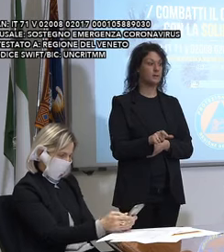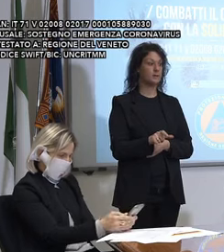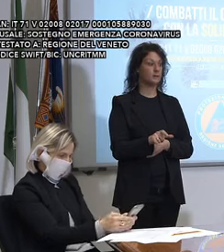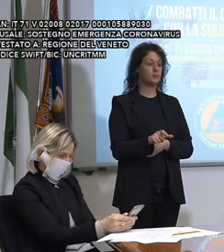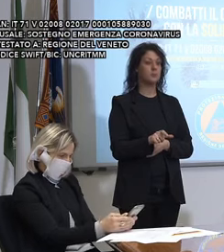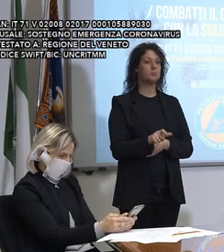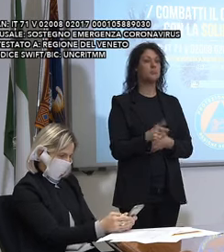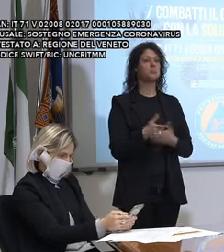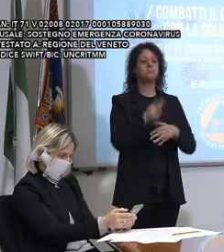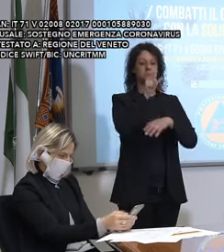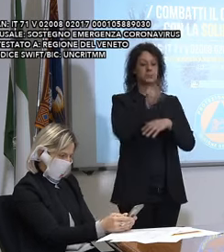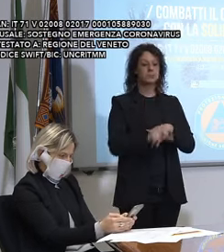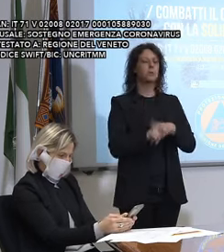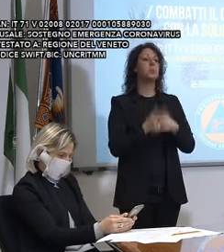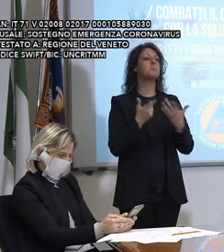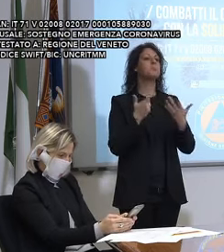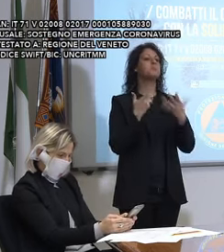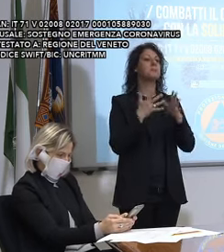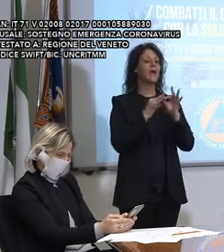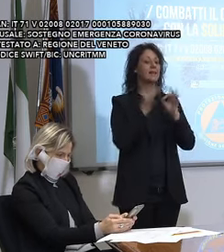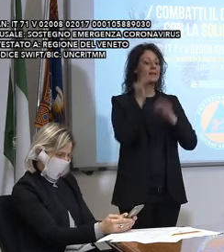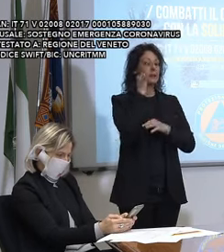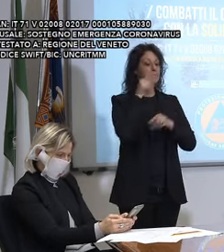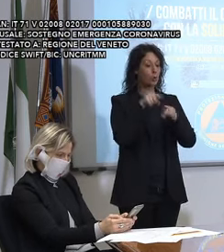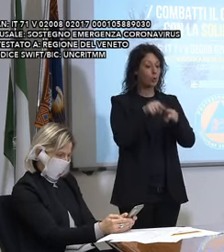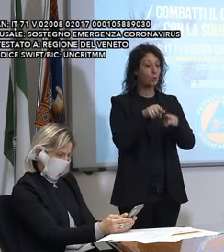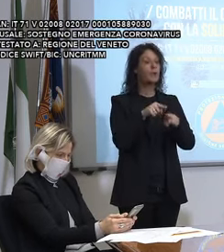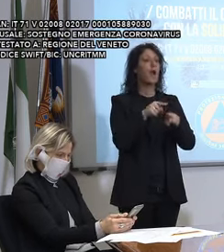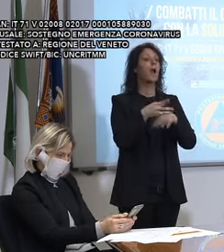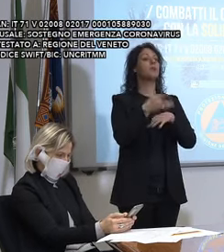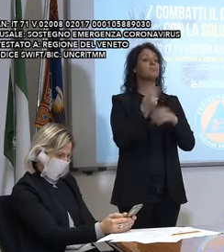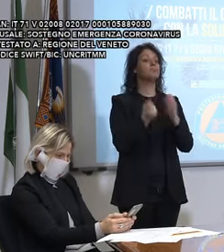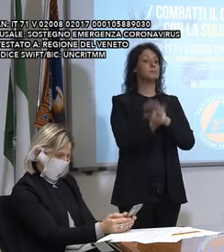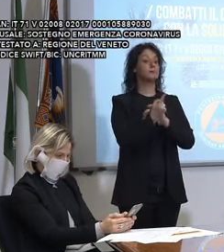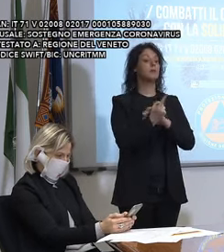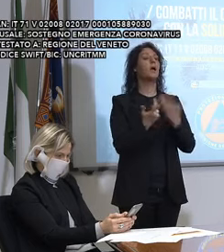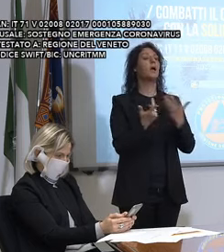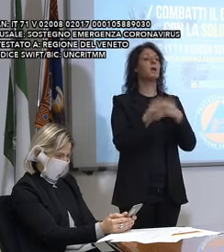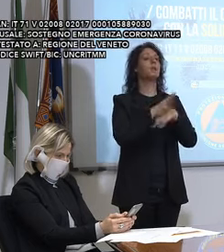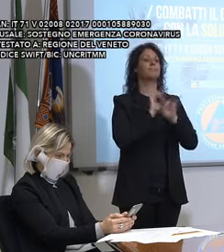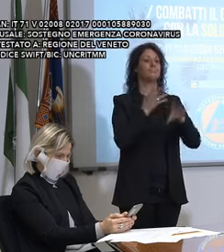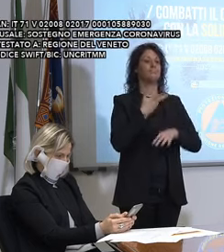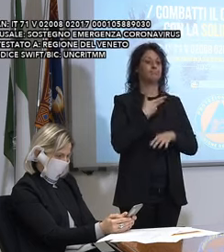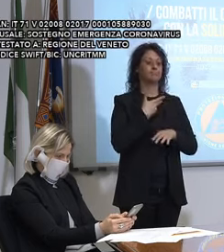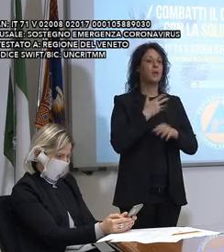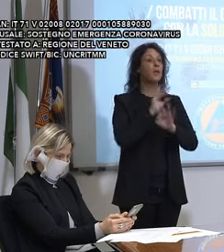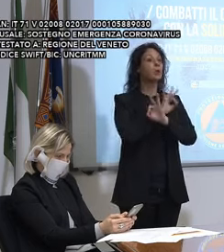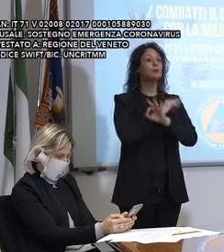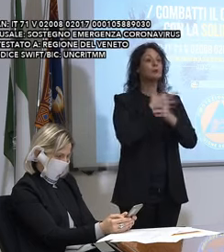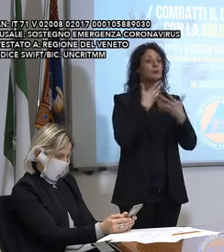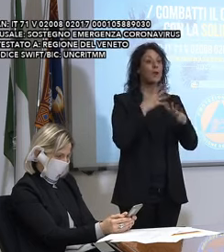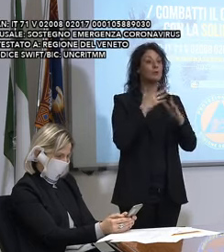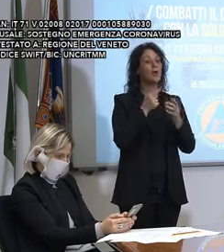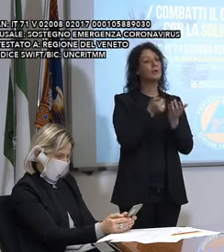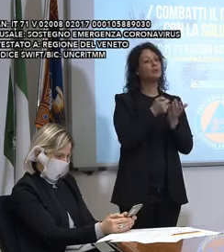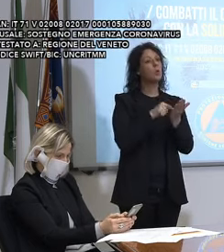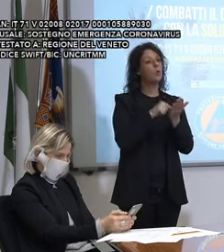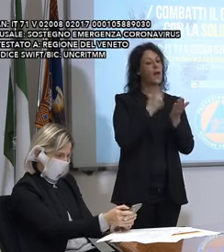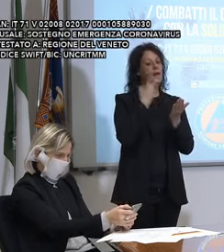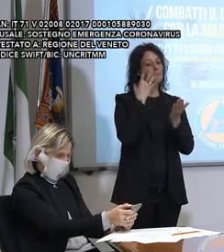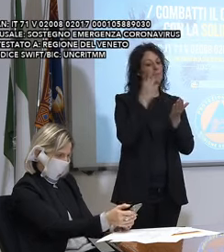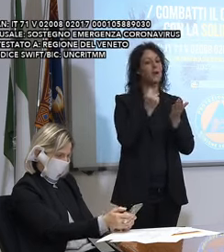magari gli facciamo il tampone e sappiamo che è anche positivo, abbiamo già tutti i suoi contatti sotto i 5 metri,